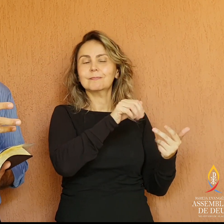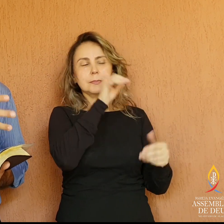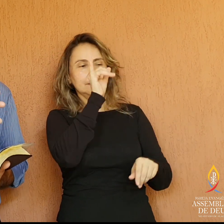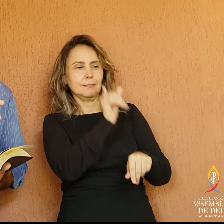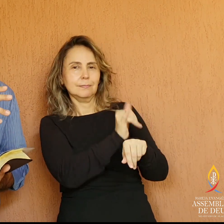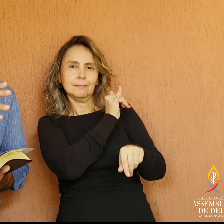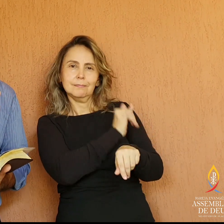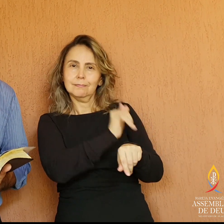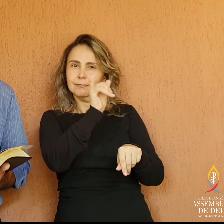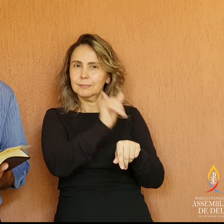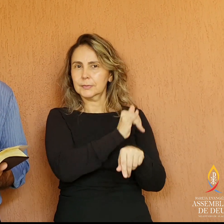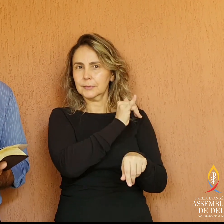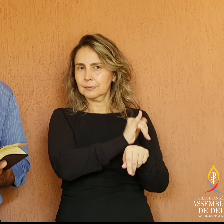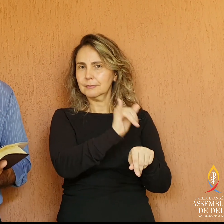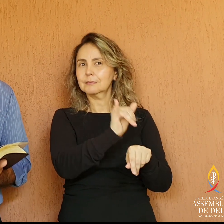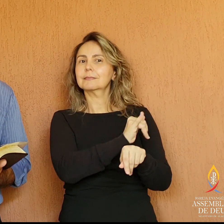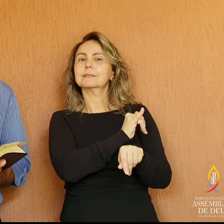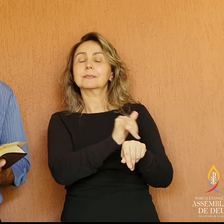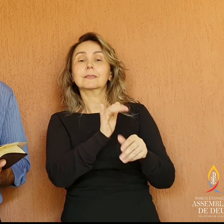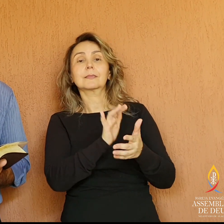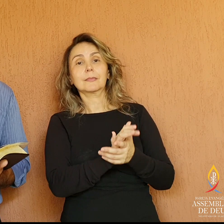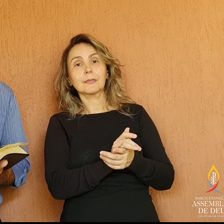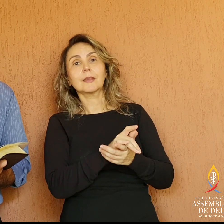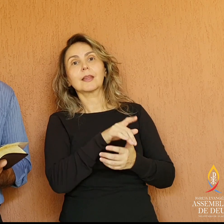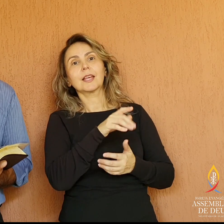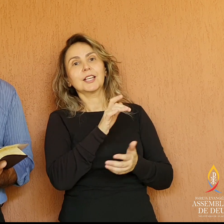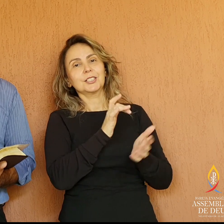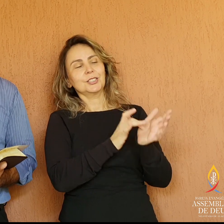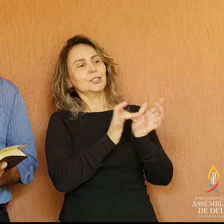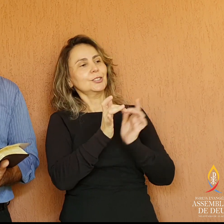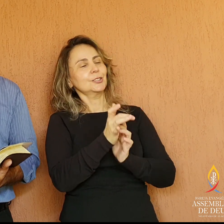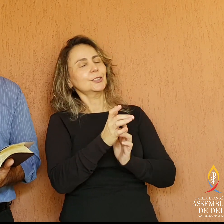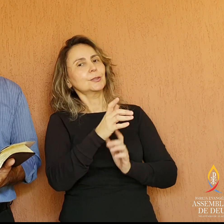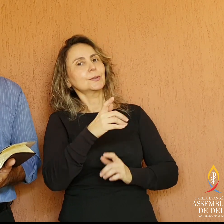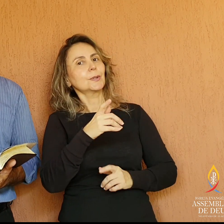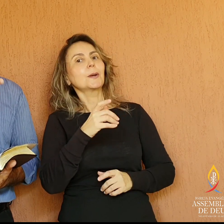versátil ali, aquela situação. Então ele conseguia pregar o